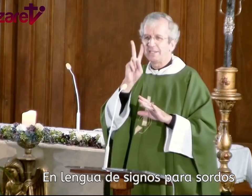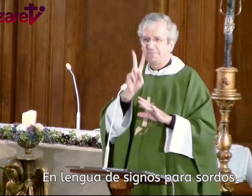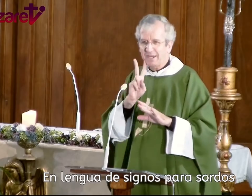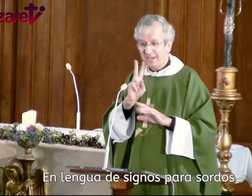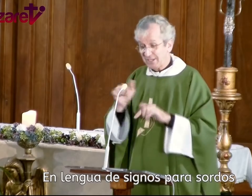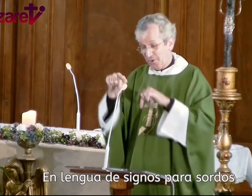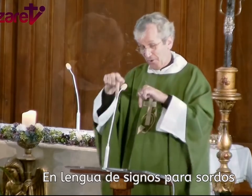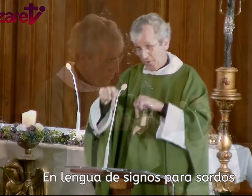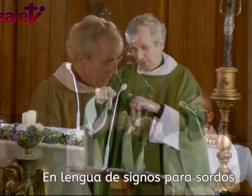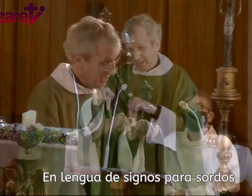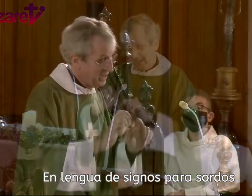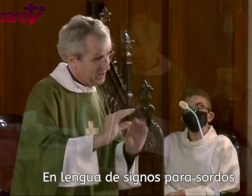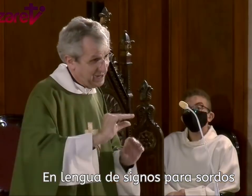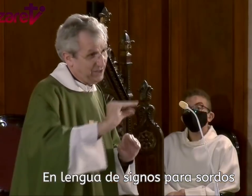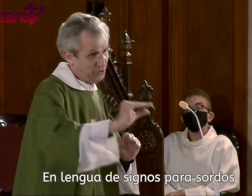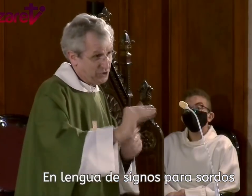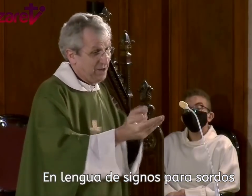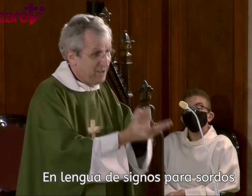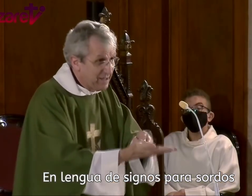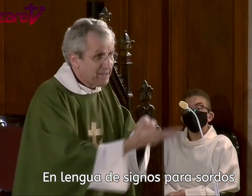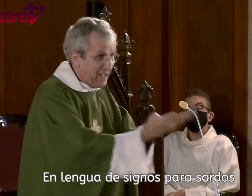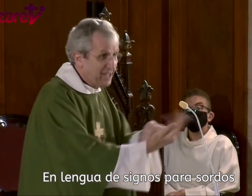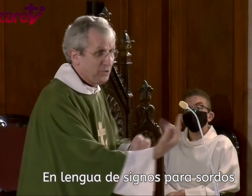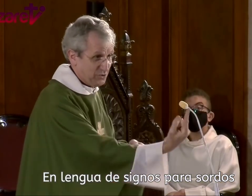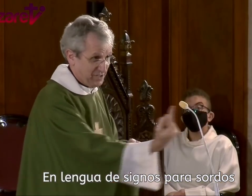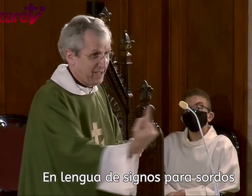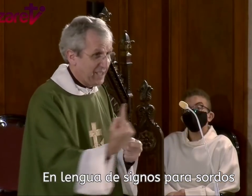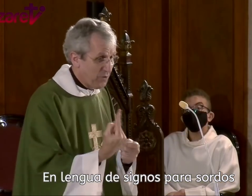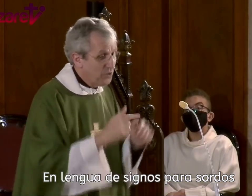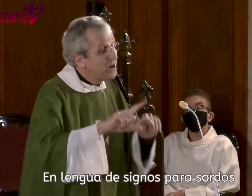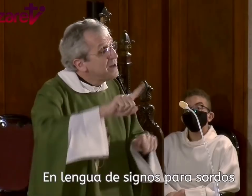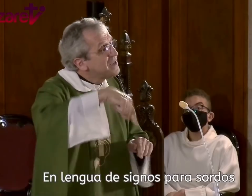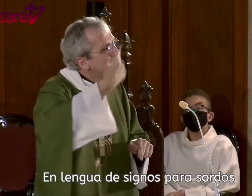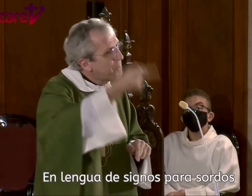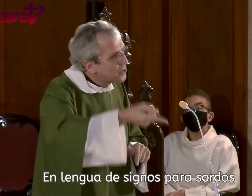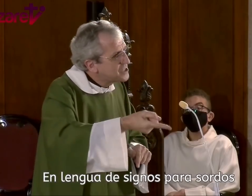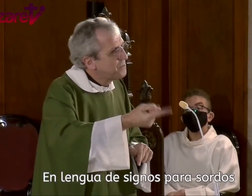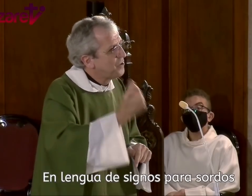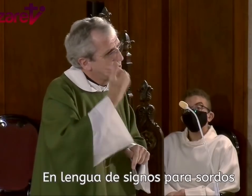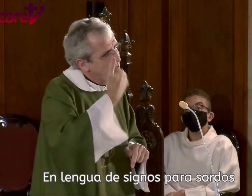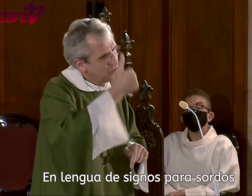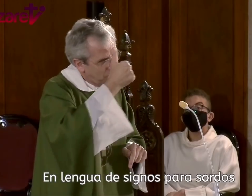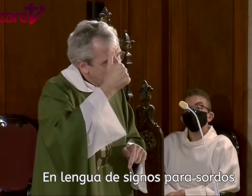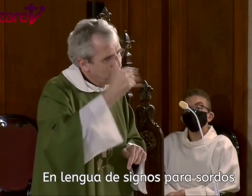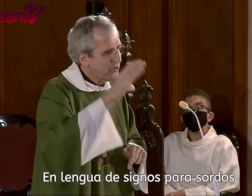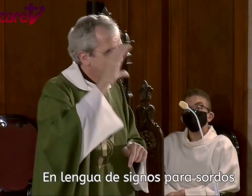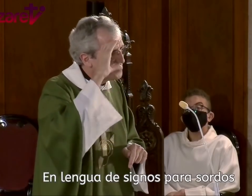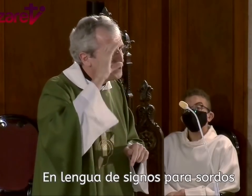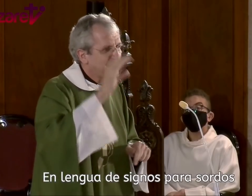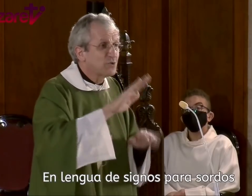vírgenes Hoy la de los talentos De cada uno Y el próximo domingo Escucharemos